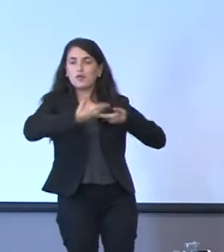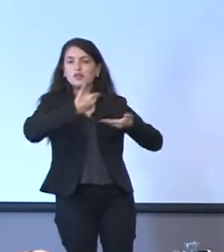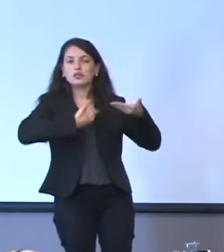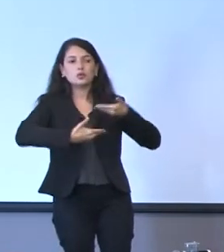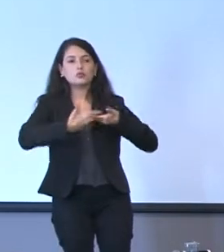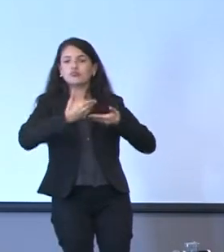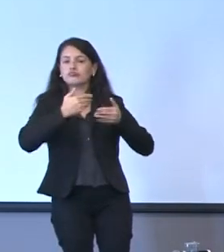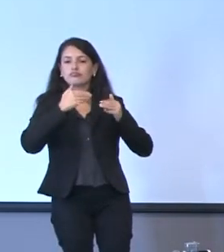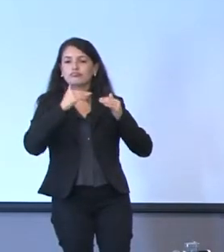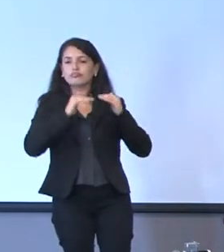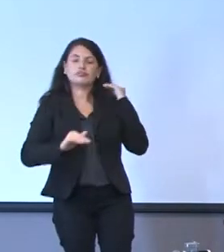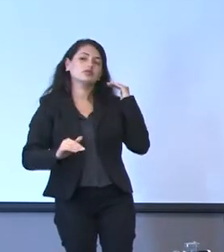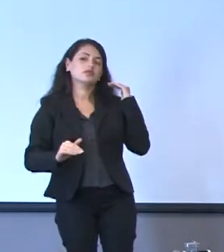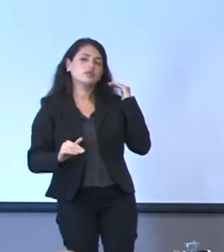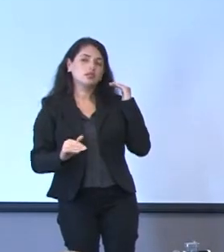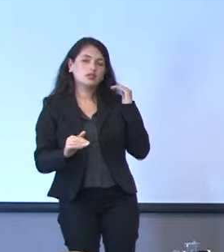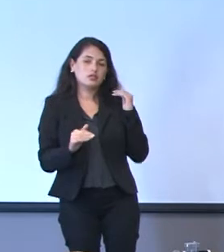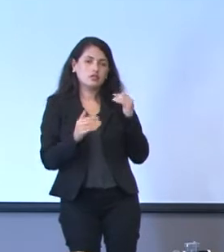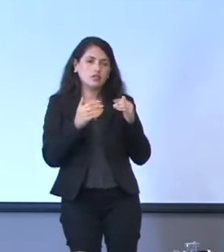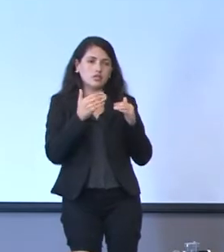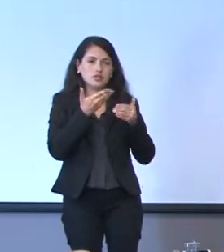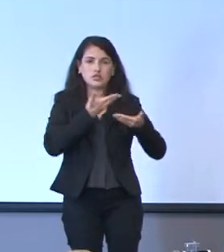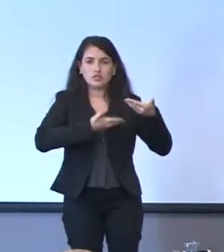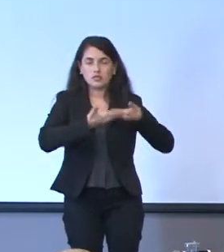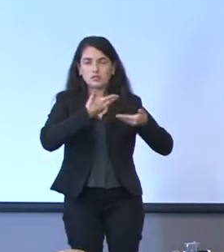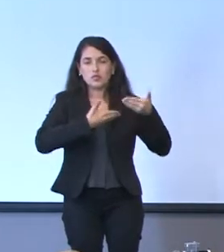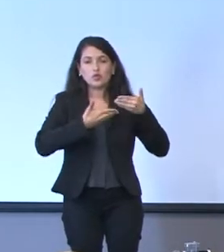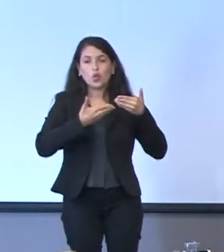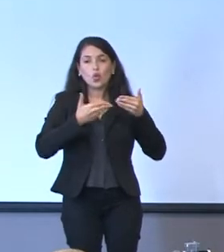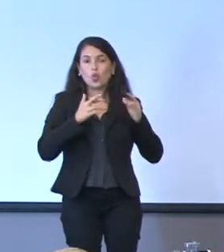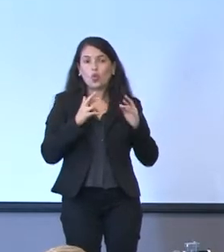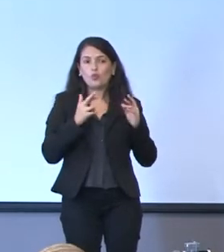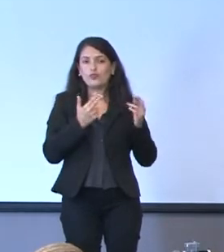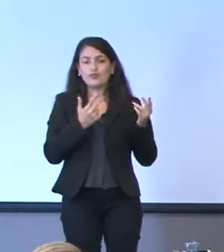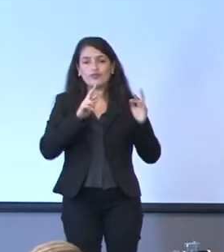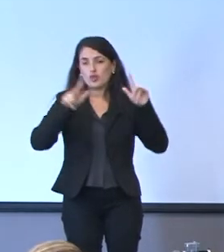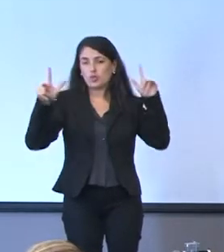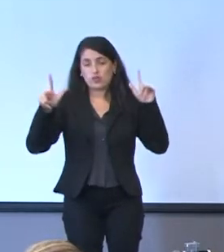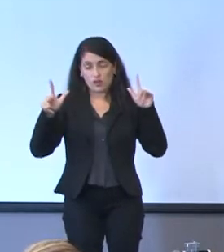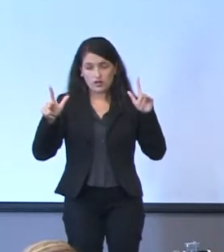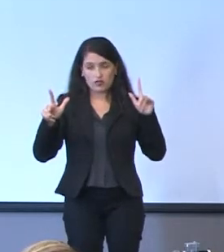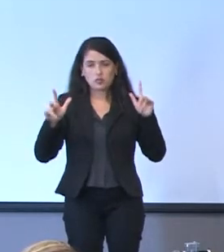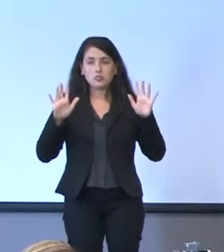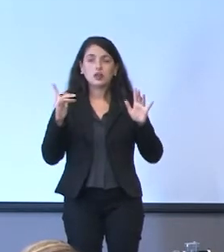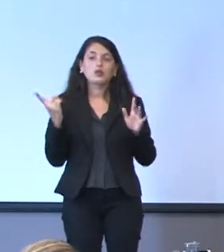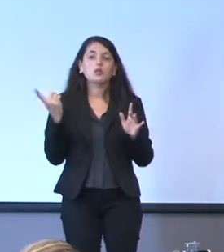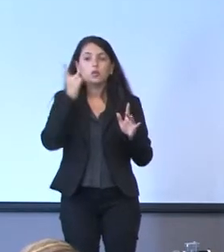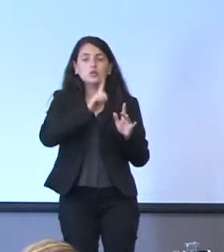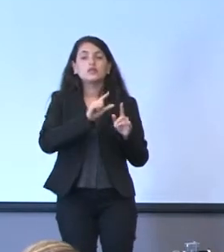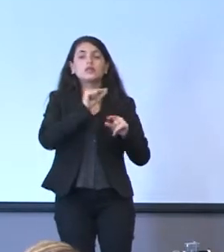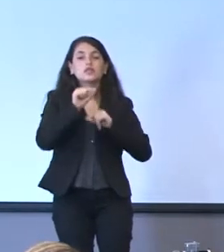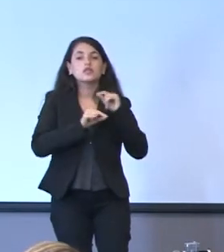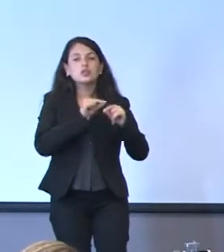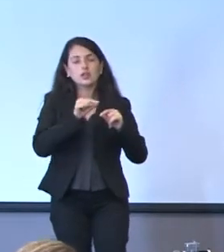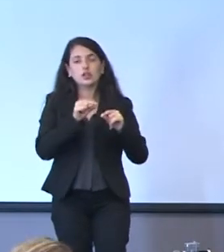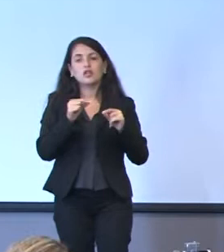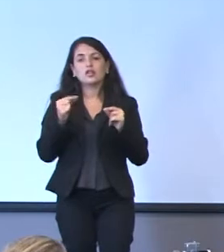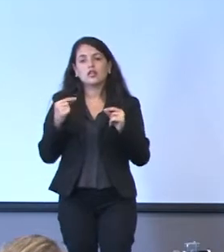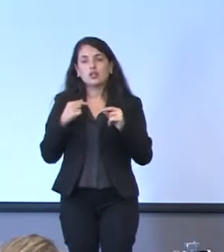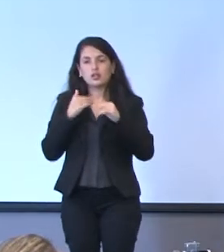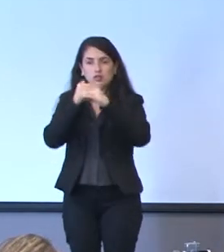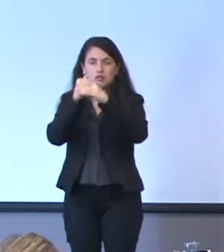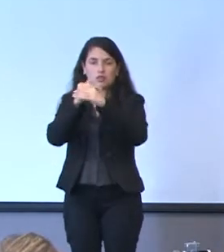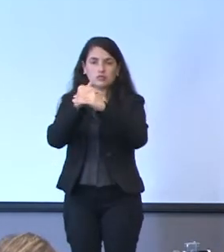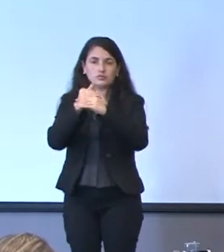ter acesso à igualdade de direito à educação, que ilustra bem o princípio da igualdade, né?